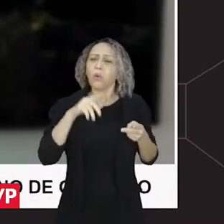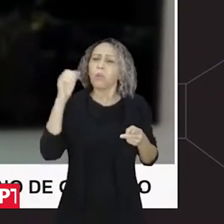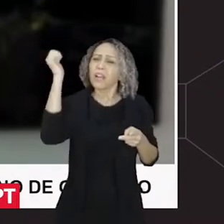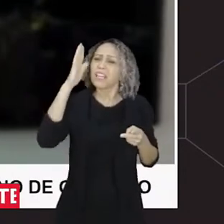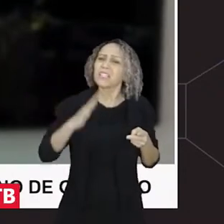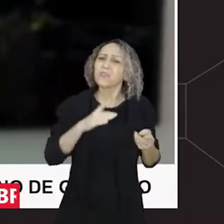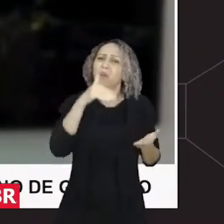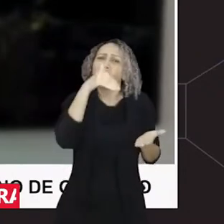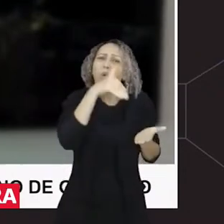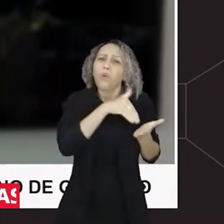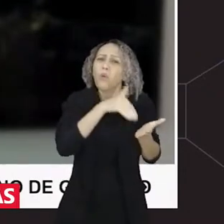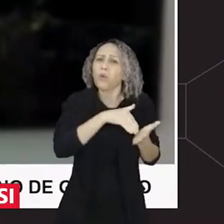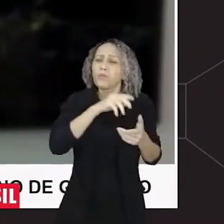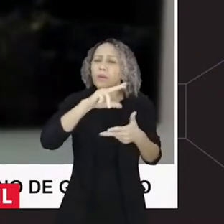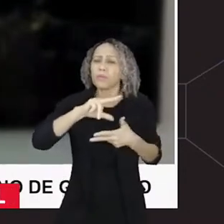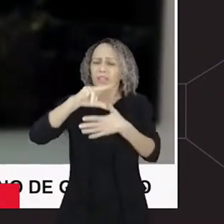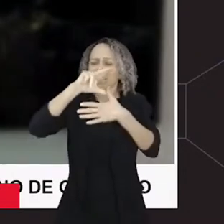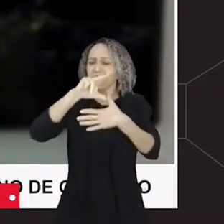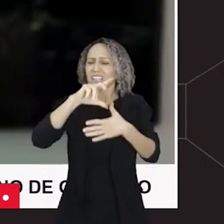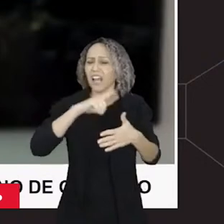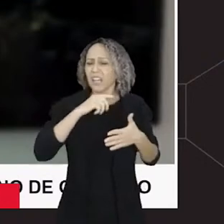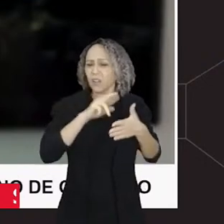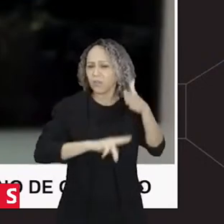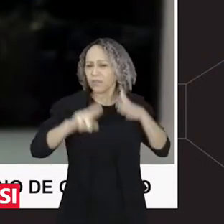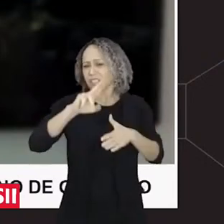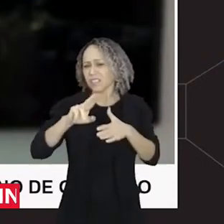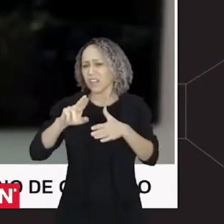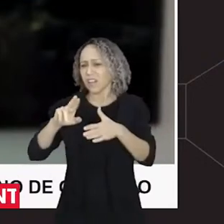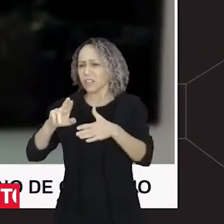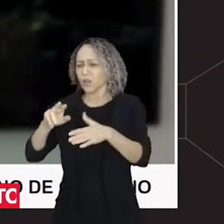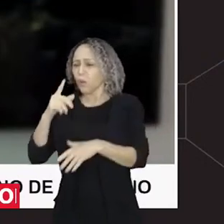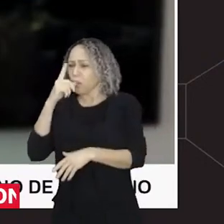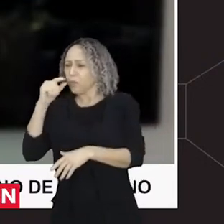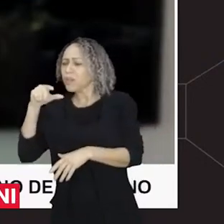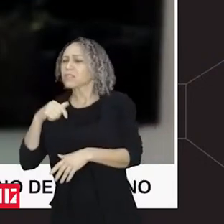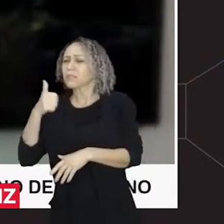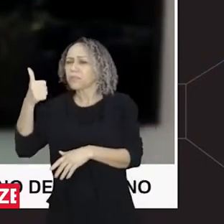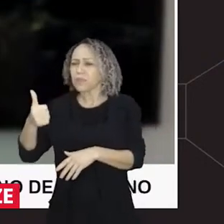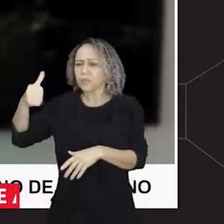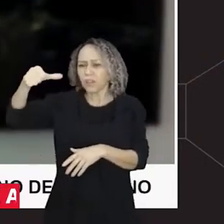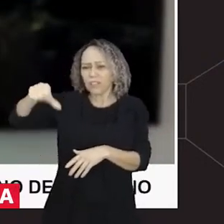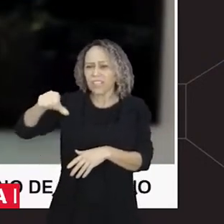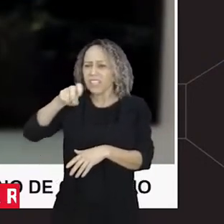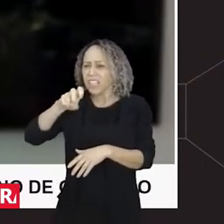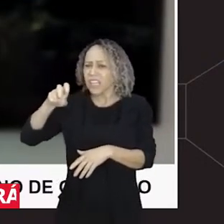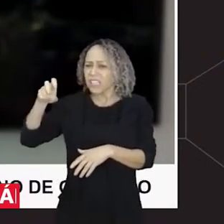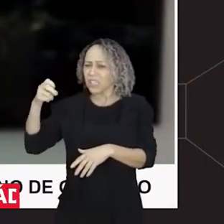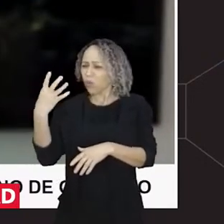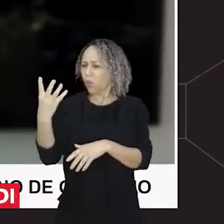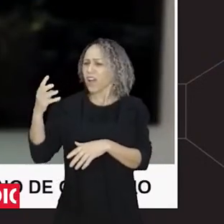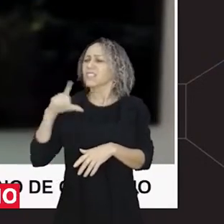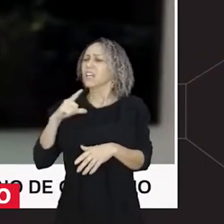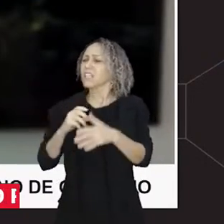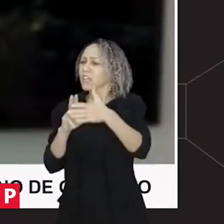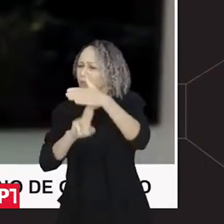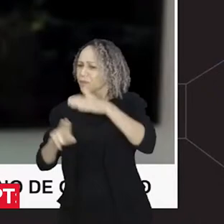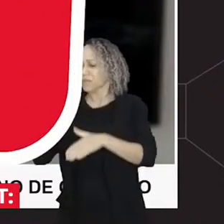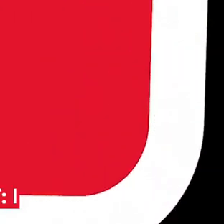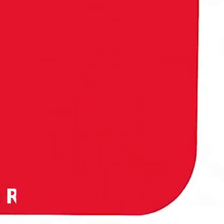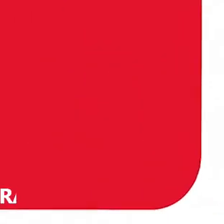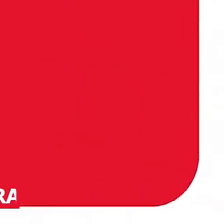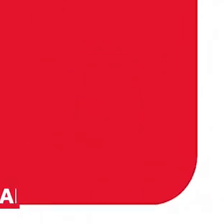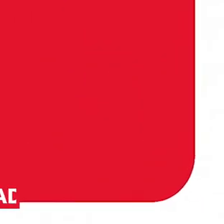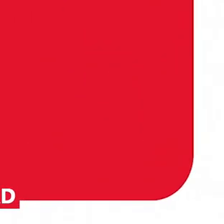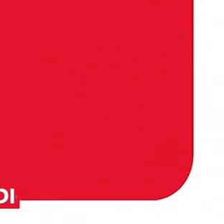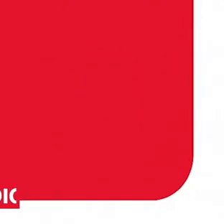primeira universidade em 1554. O Brasil só vai ter a sua primeira universidade em 1920.